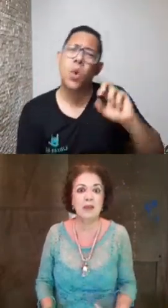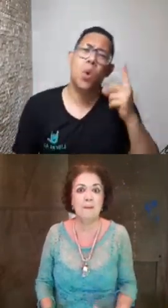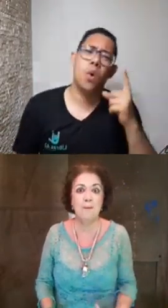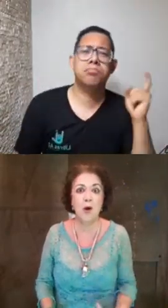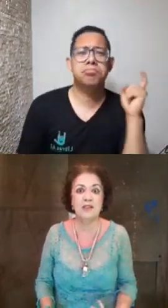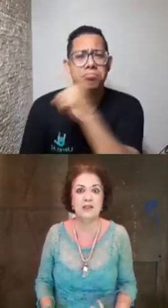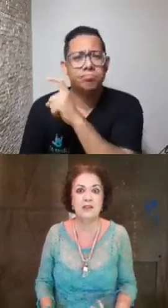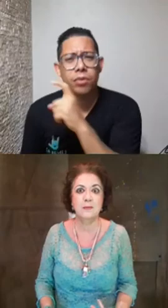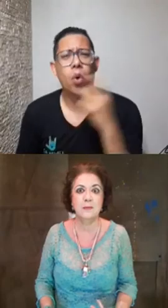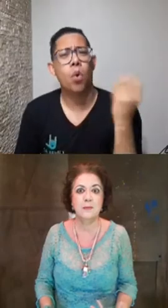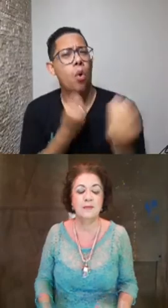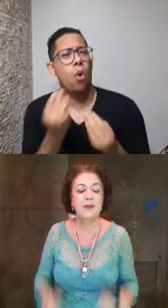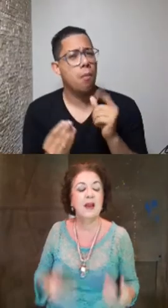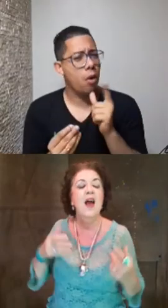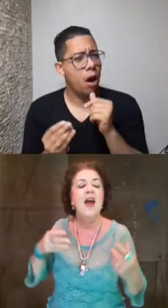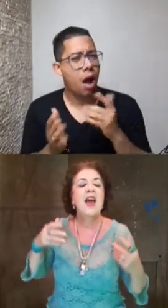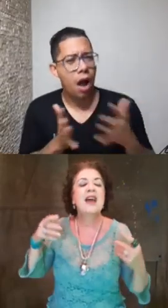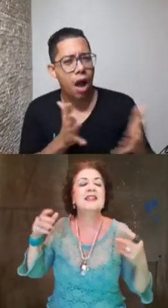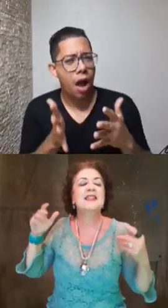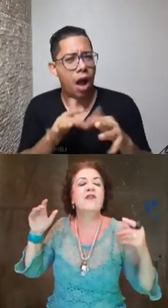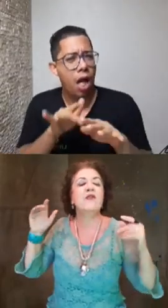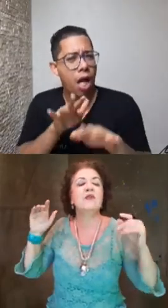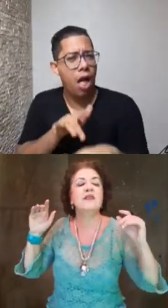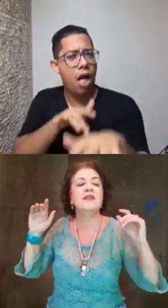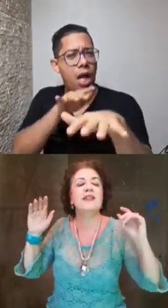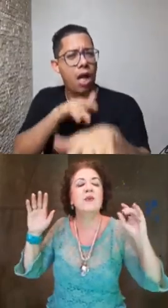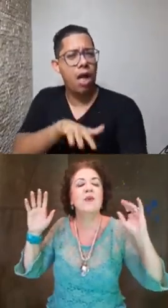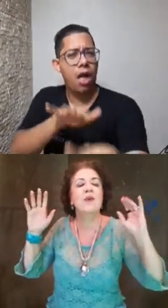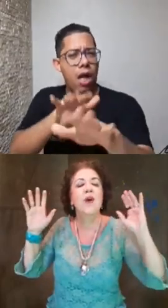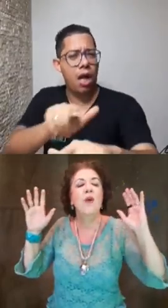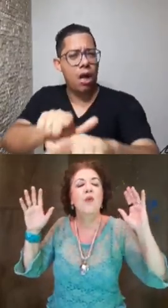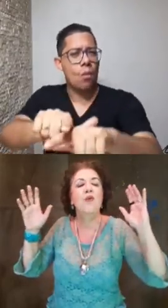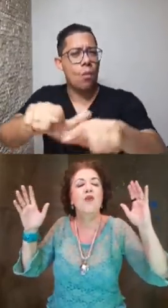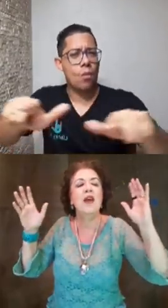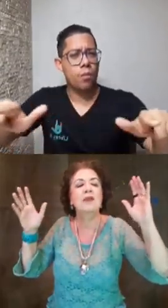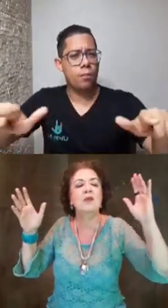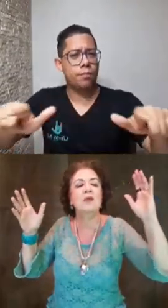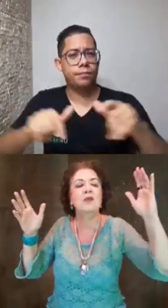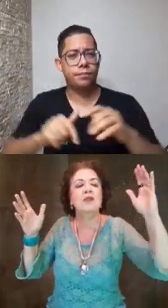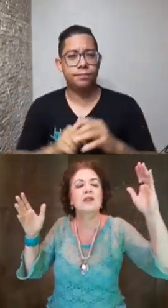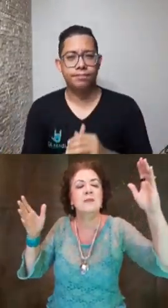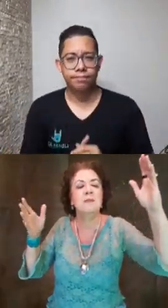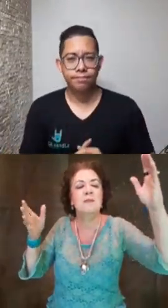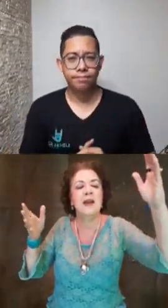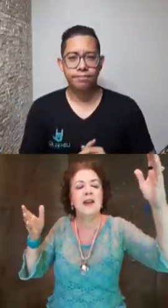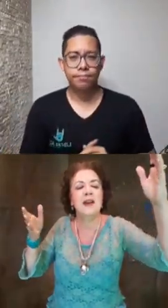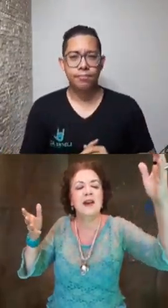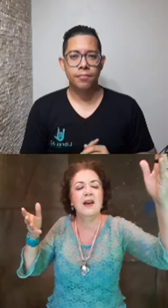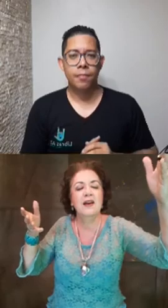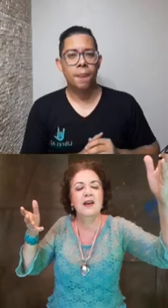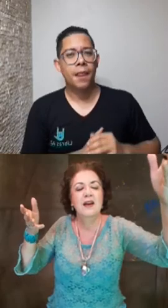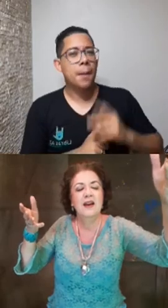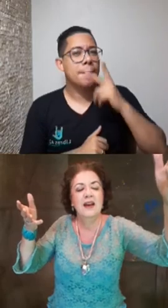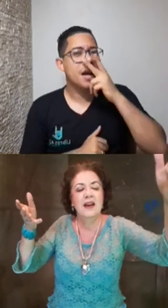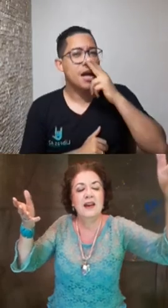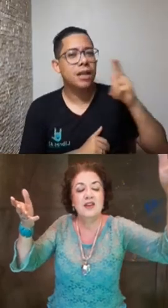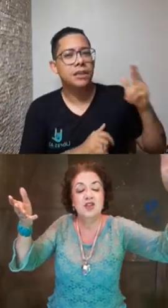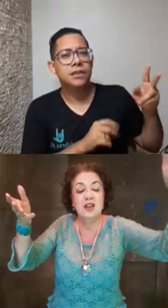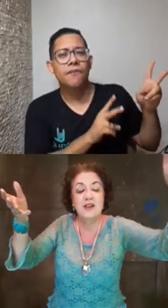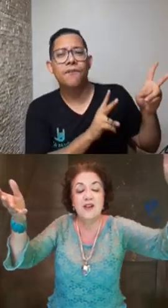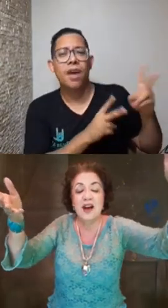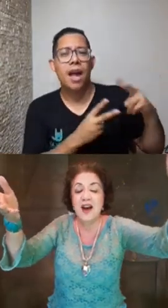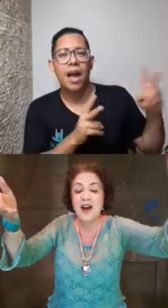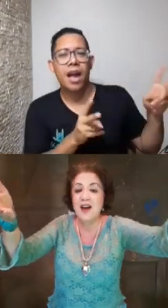comigo depois? Essa função o vento desempenha. Ele